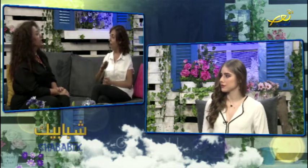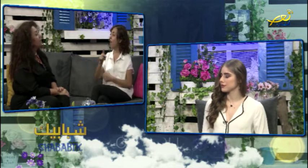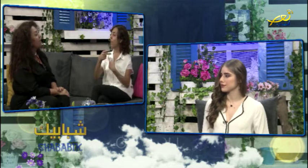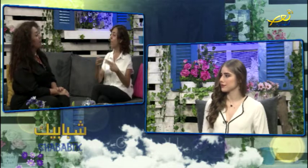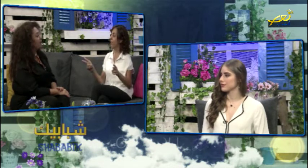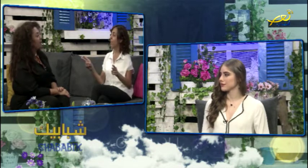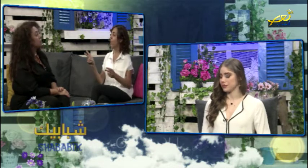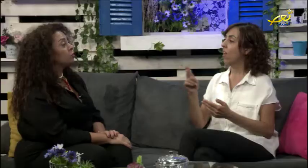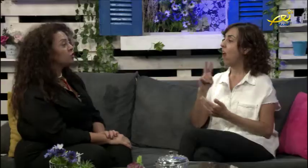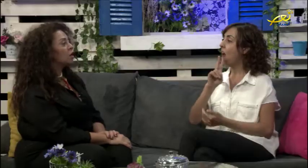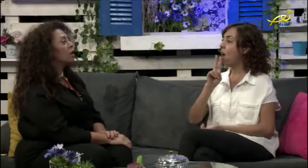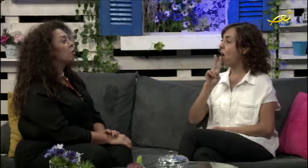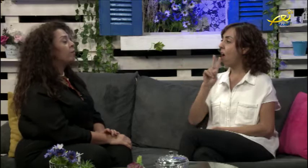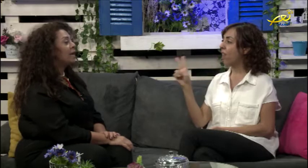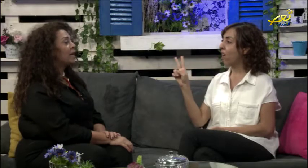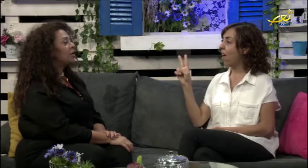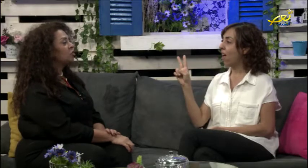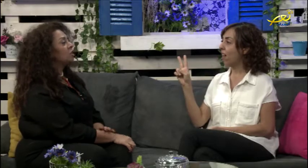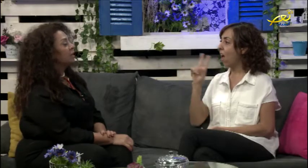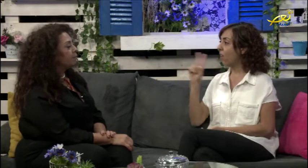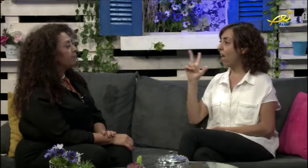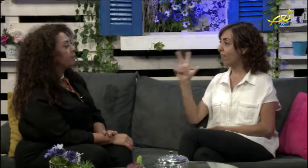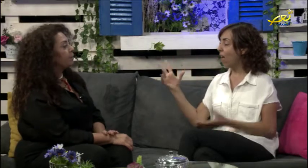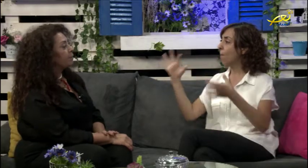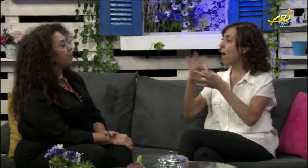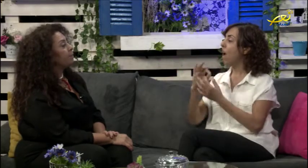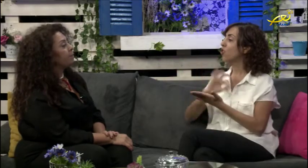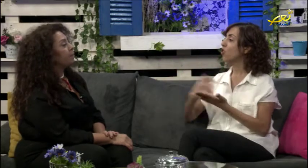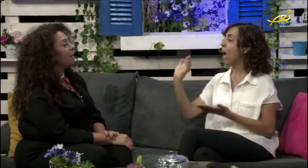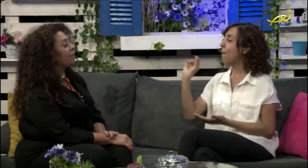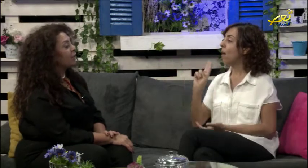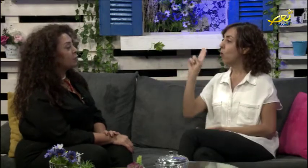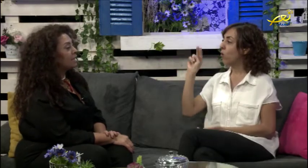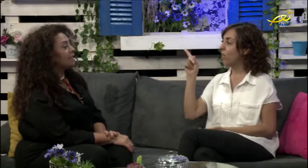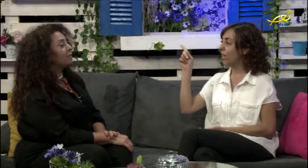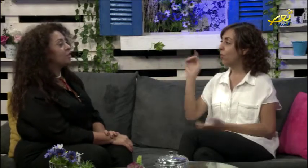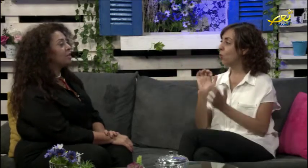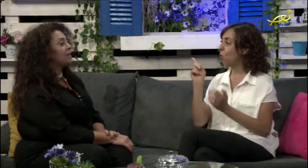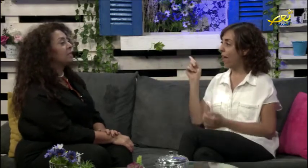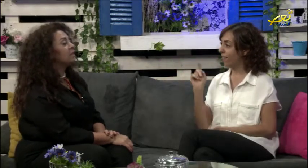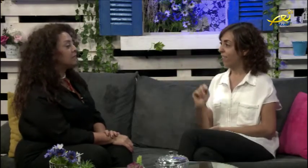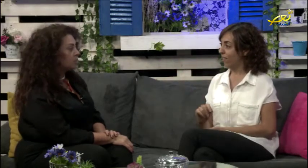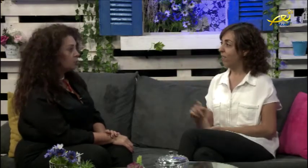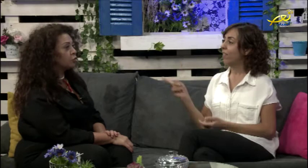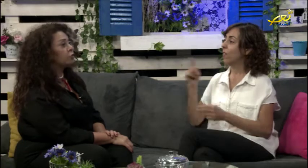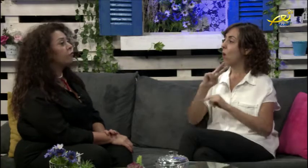1988 عمل أبحاث وإجا وبلش ب 2003 مع جامعة القديس يوسف،